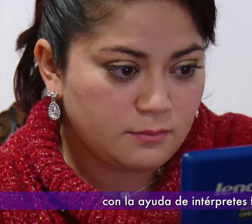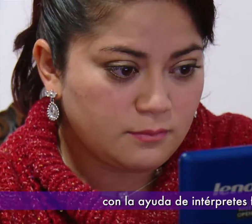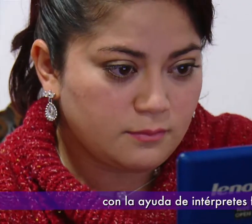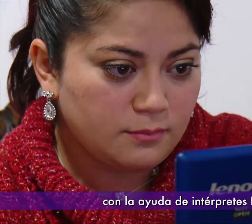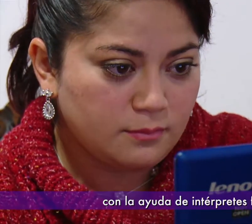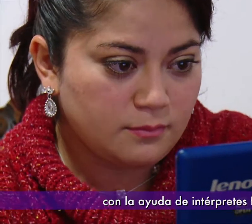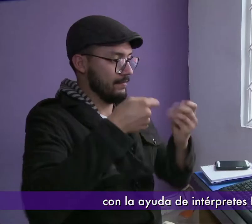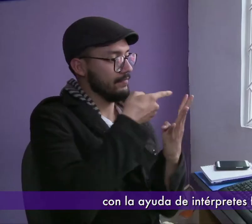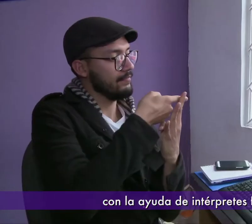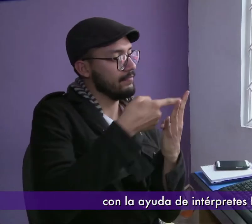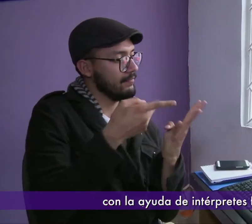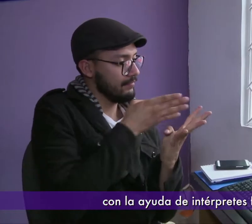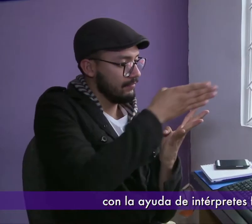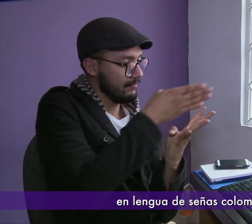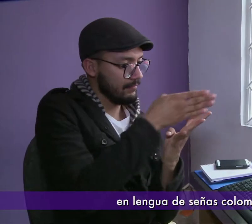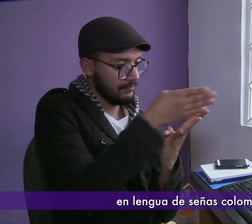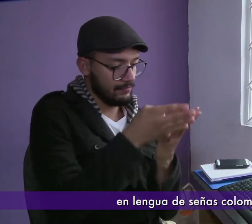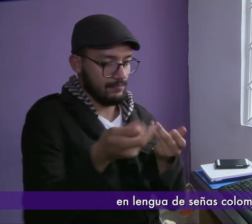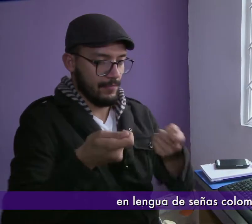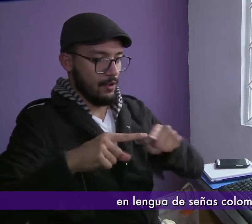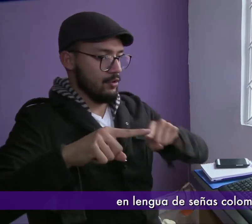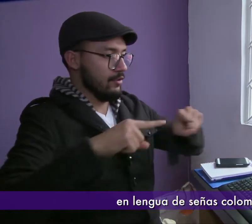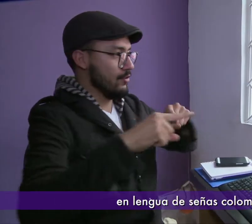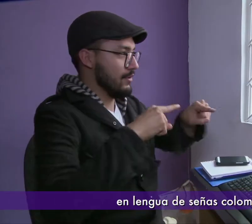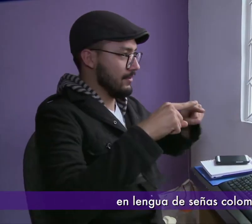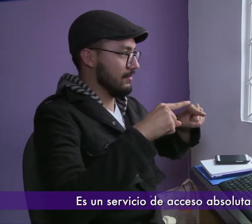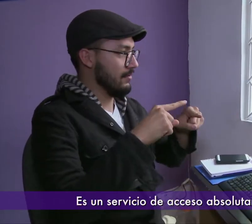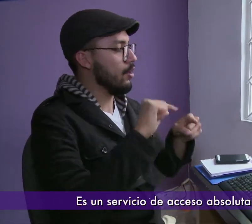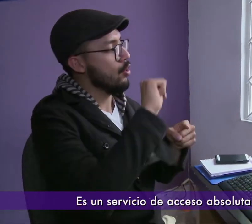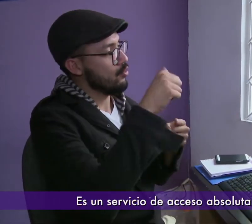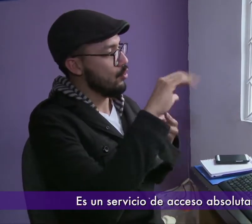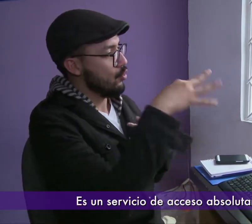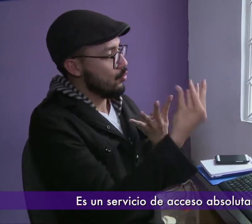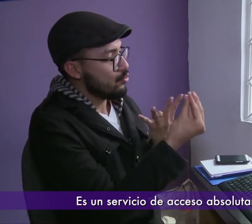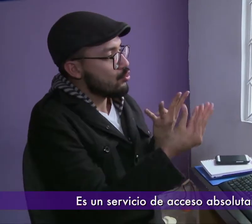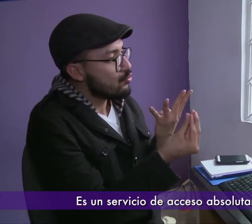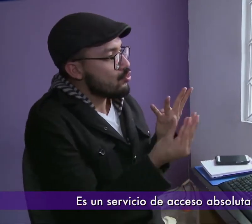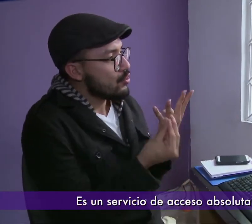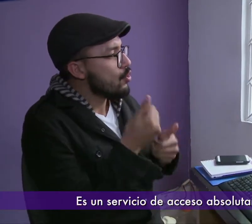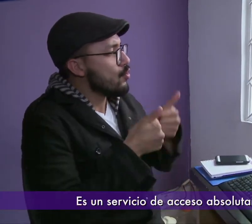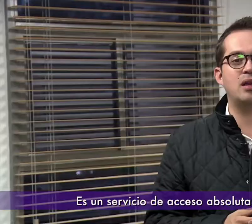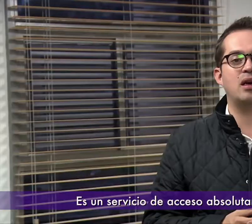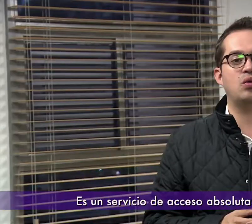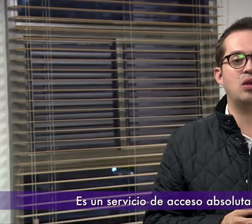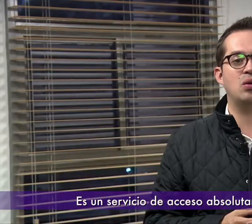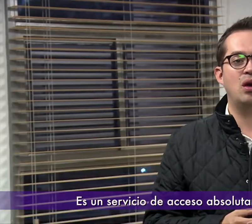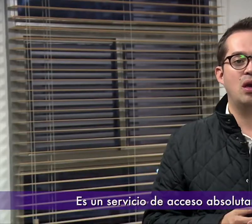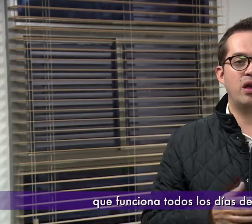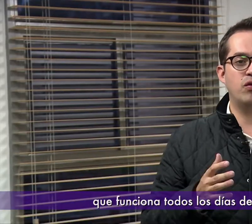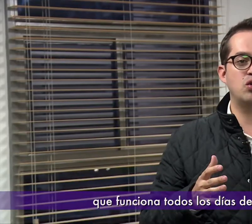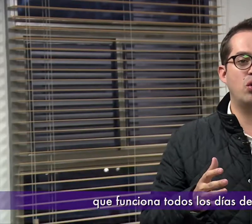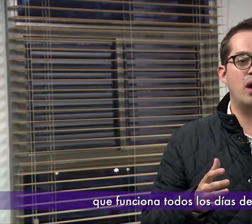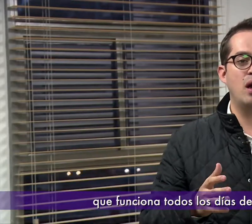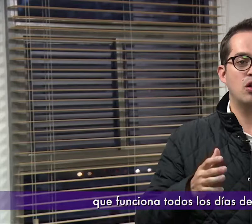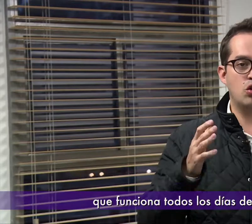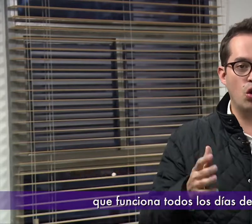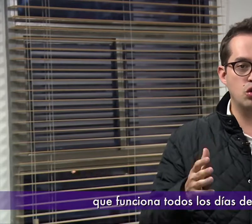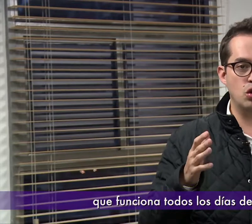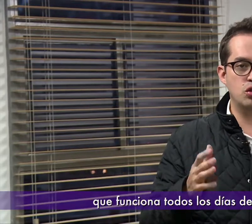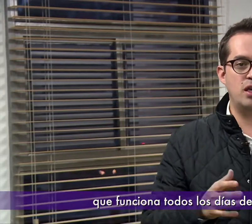la ayuda de intérpretes formados en lengua de señas colombiana. Es un servicio de acceso absolutamente gratuito que funciona todos los días